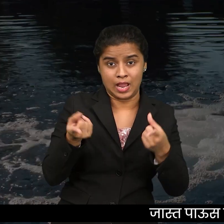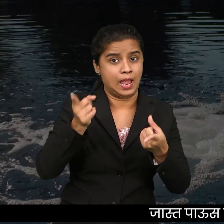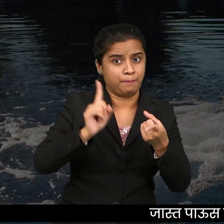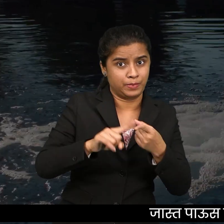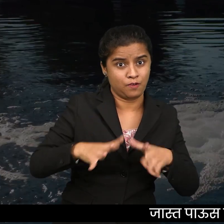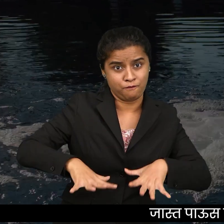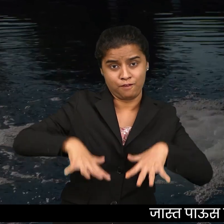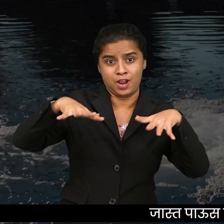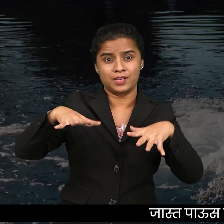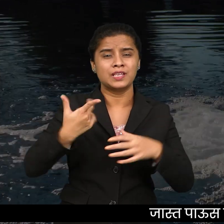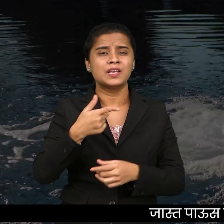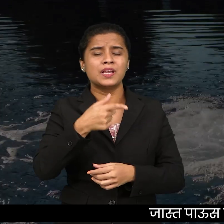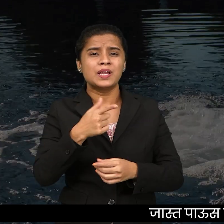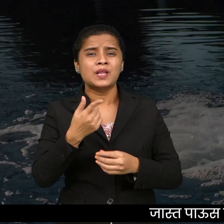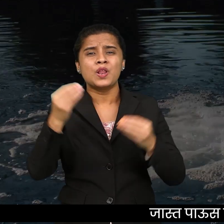येऊ शकतो,